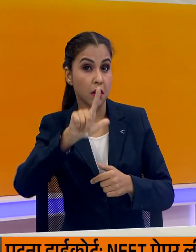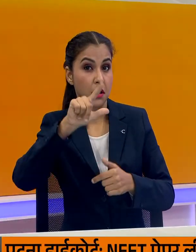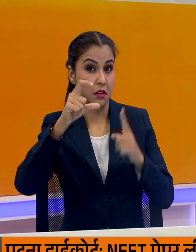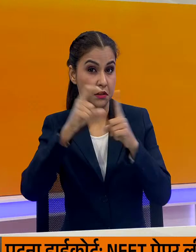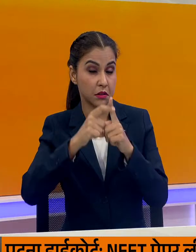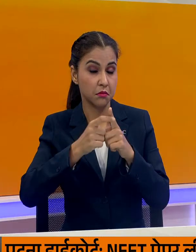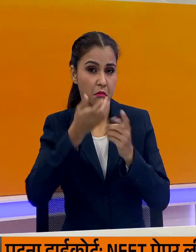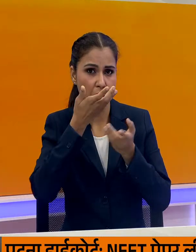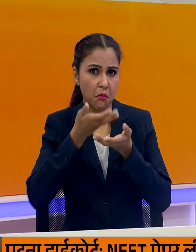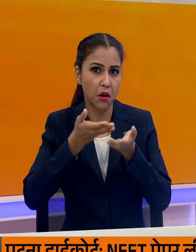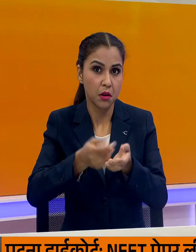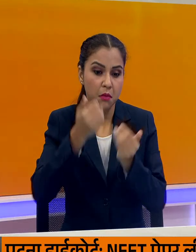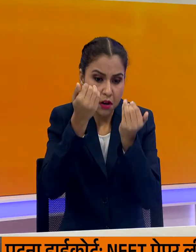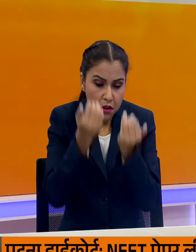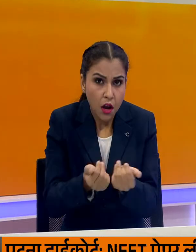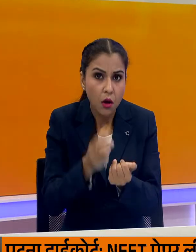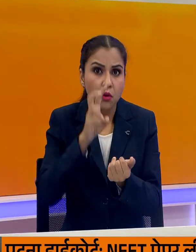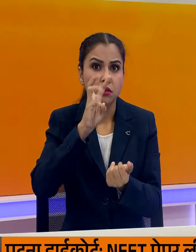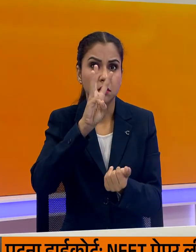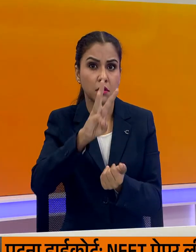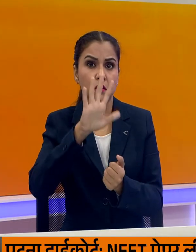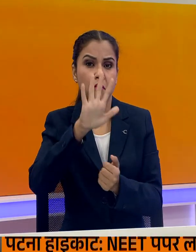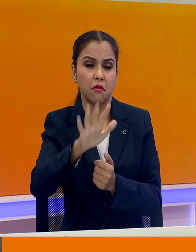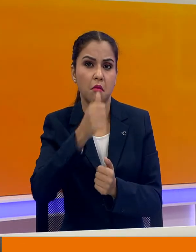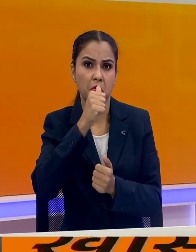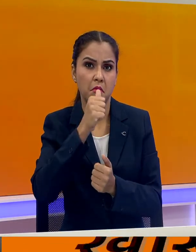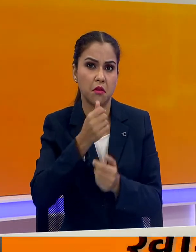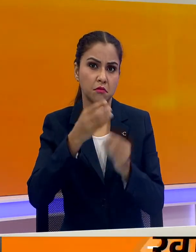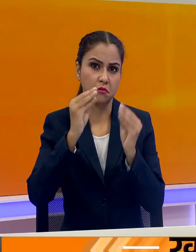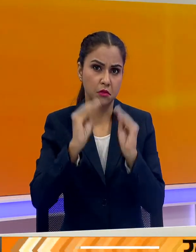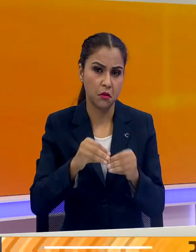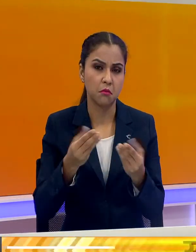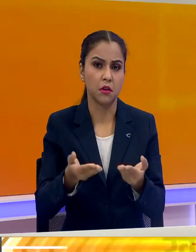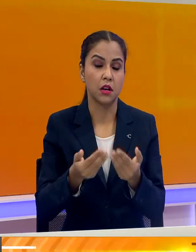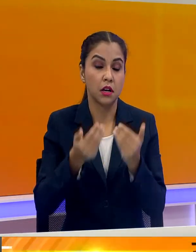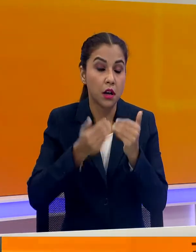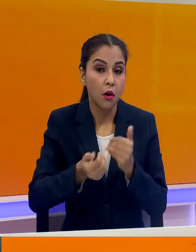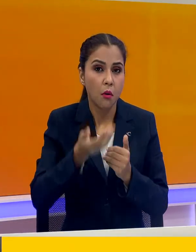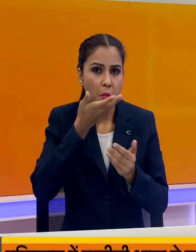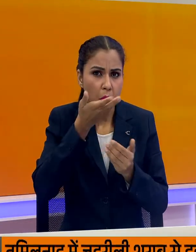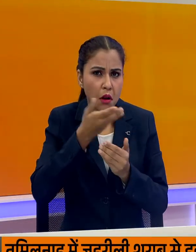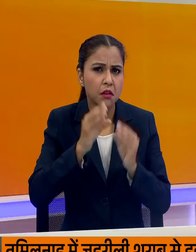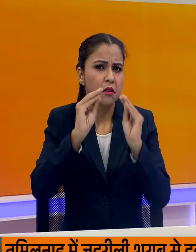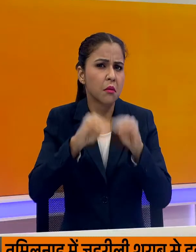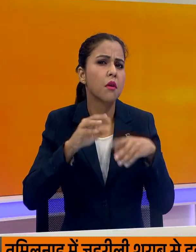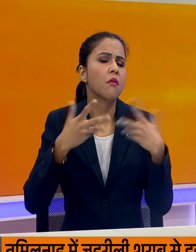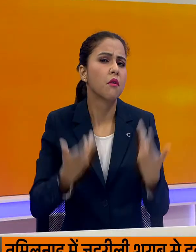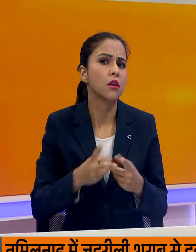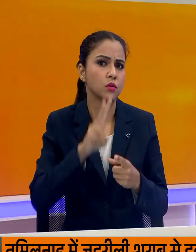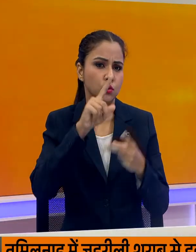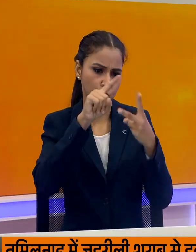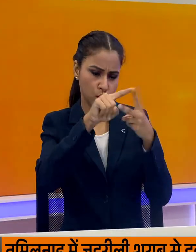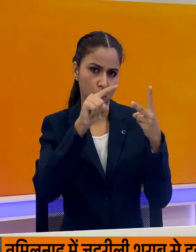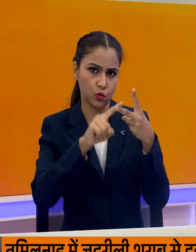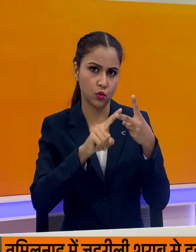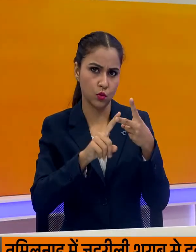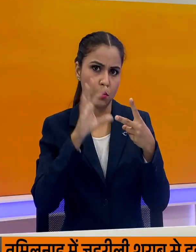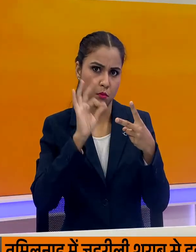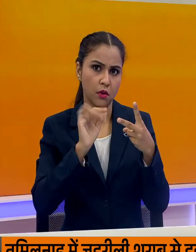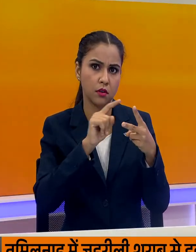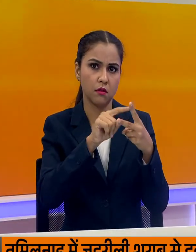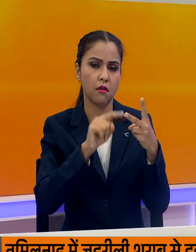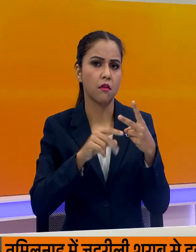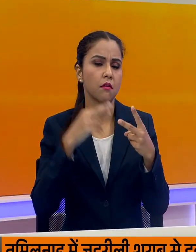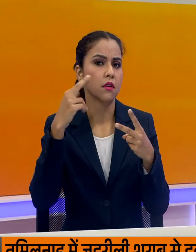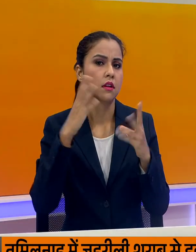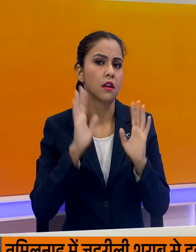सप्लाई मिल रही है करीब 35 mld पानी की। अब पानी की सप्लाई में कमी क्यों है, इसकी 2 बड़ी वजहें हैं।